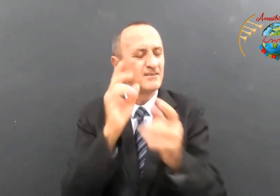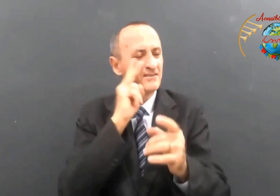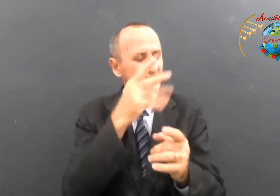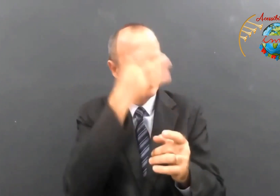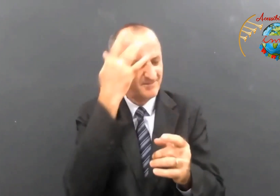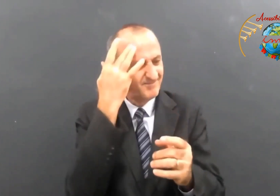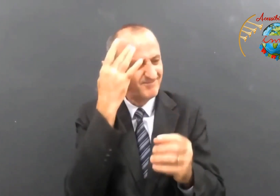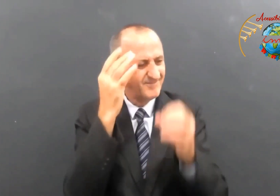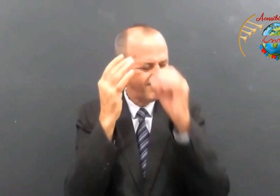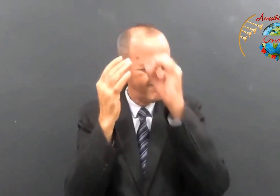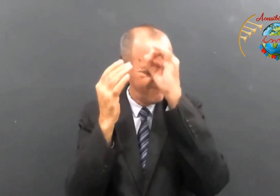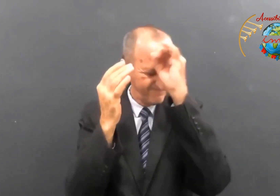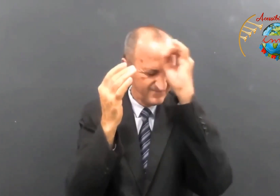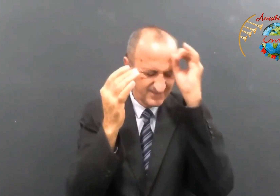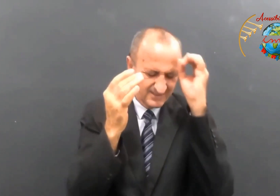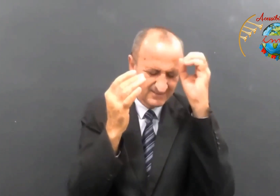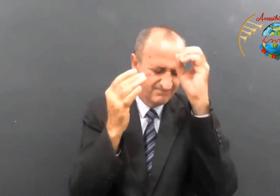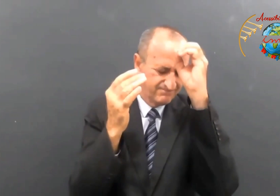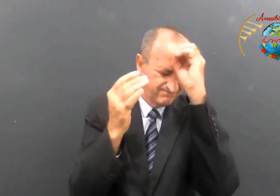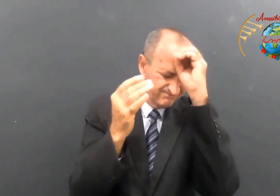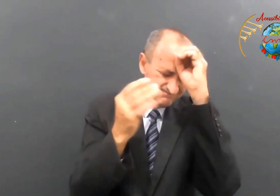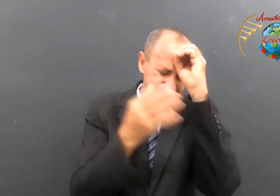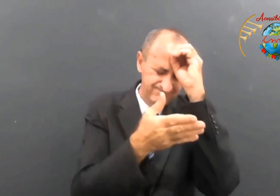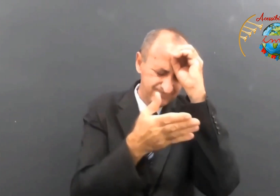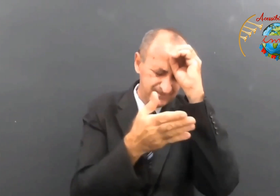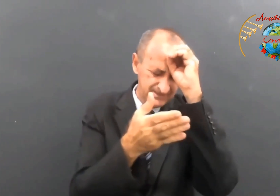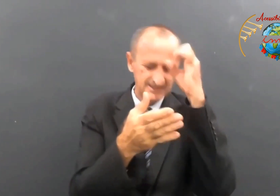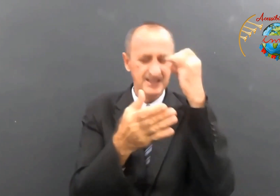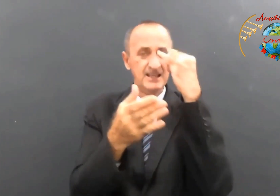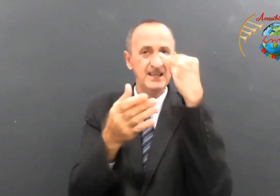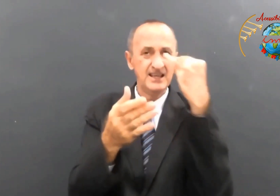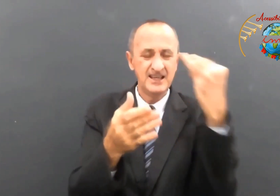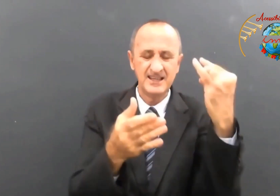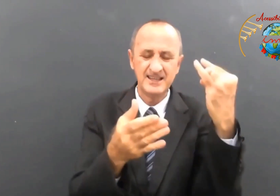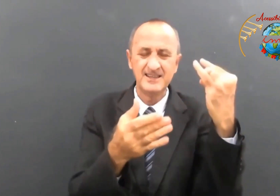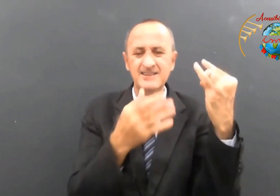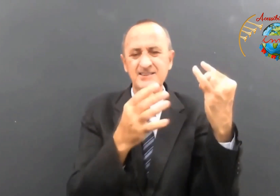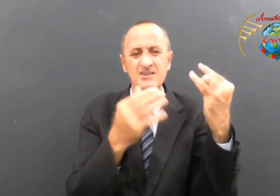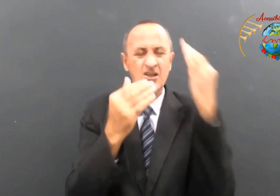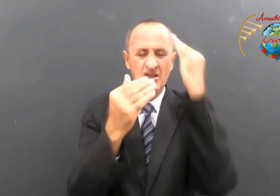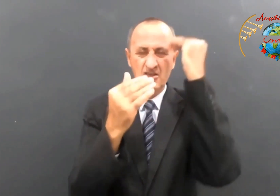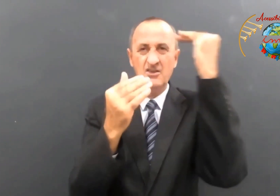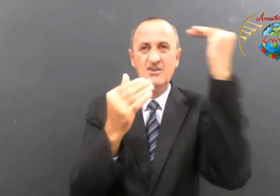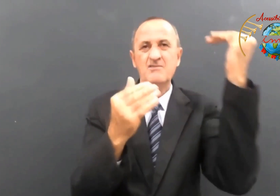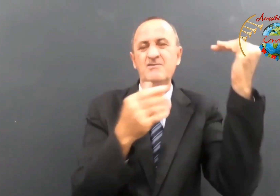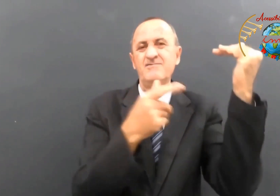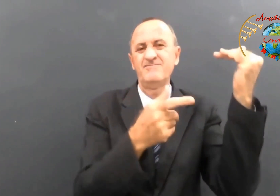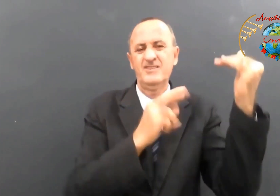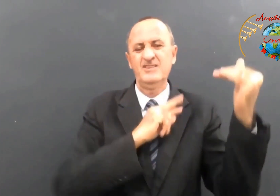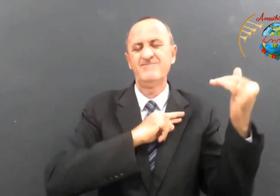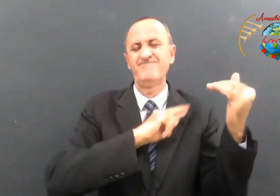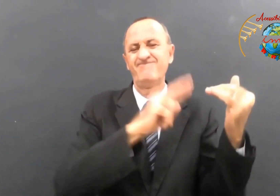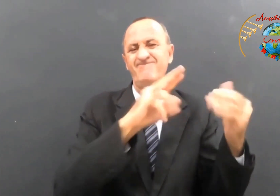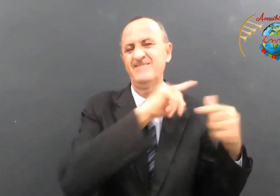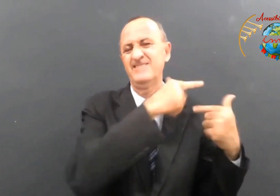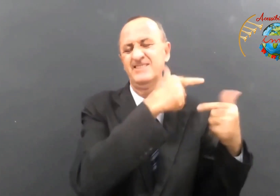Pessoas que não tinham entendimento de Jesus Cristo, buscavam apenas por interesse, de fama, na religiosidade, na tradição,